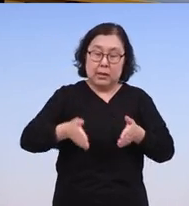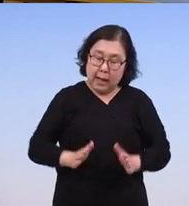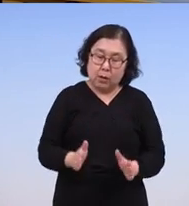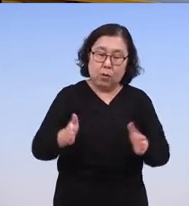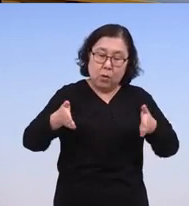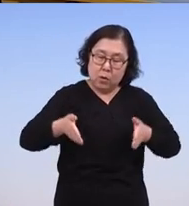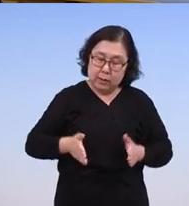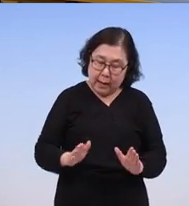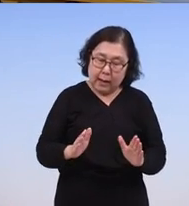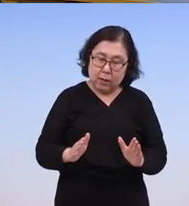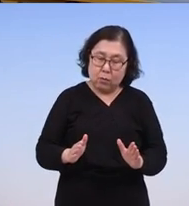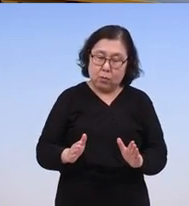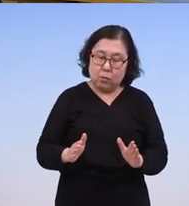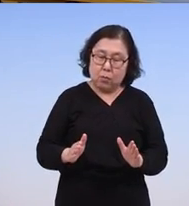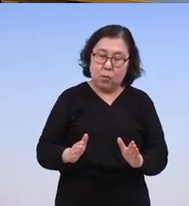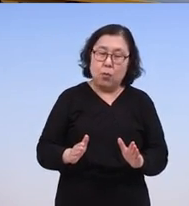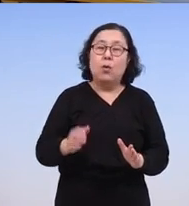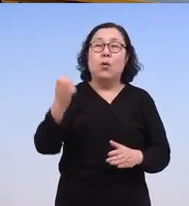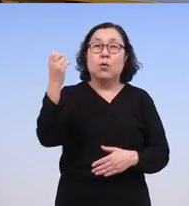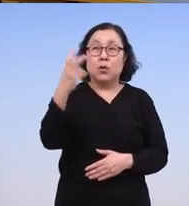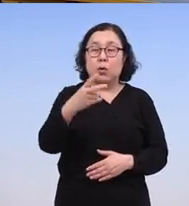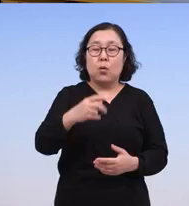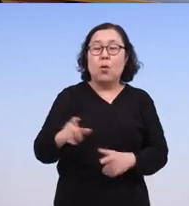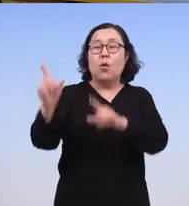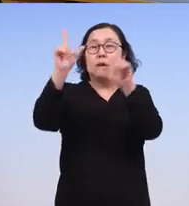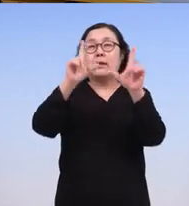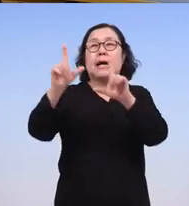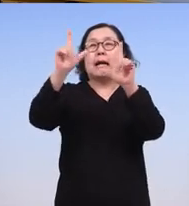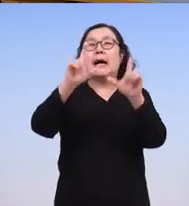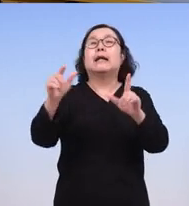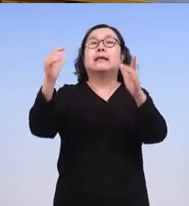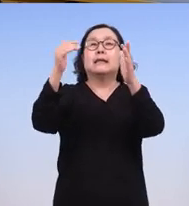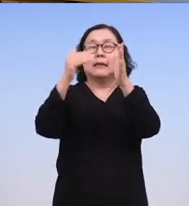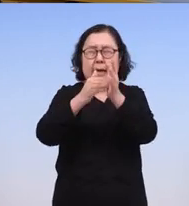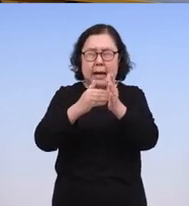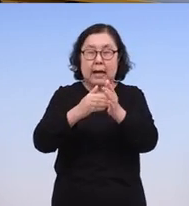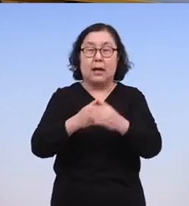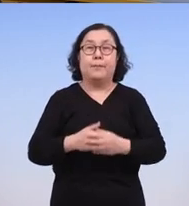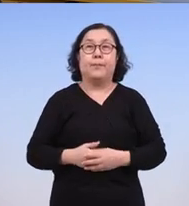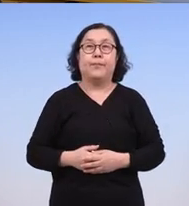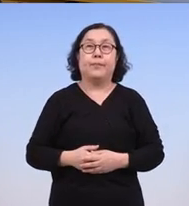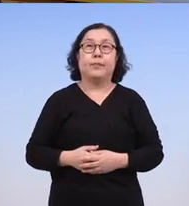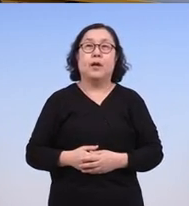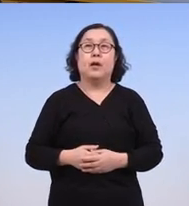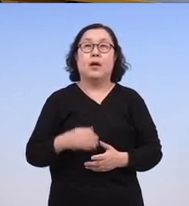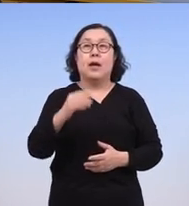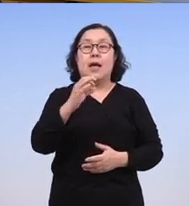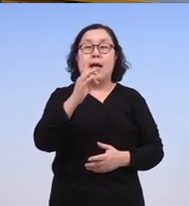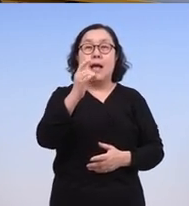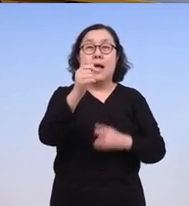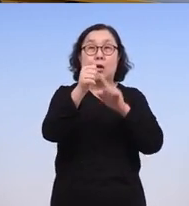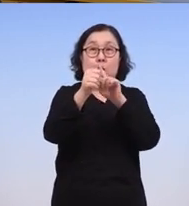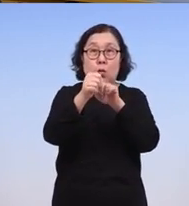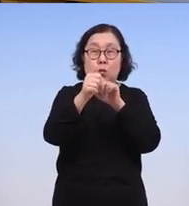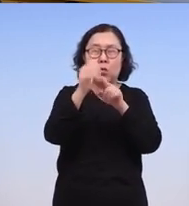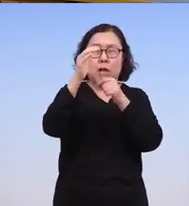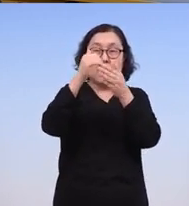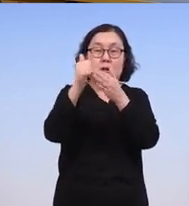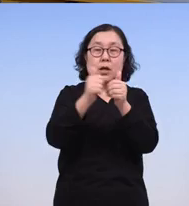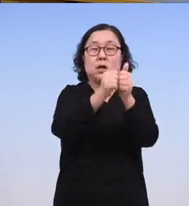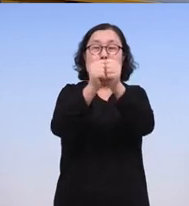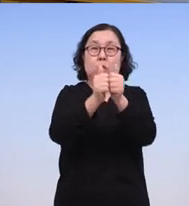같잖아요. 낳았고 낳았으며 살았더라. 이게 그 23절인데 바로 그 다음 24절에 보니까